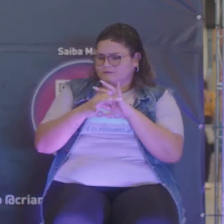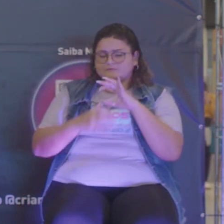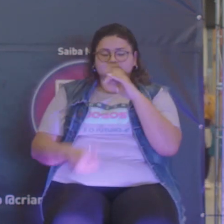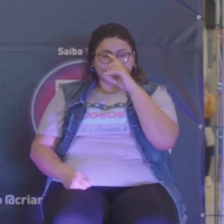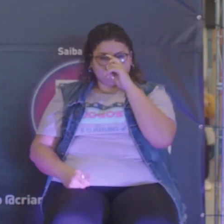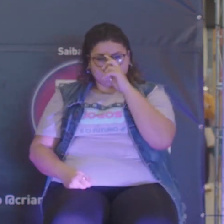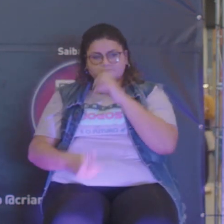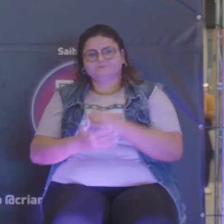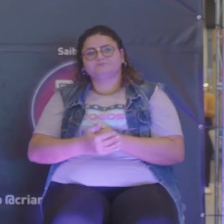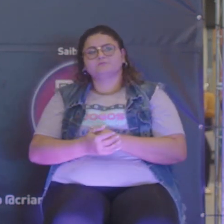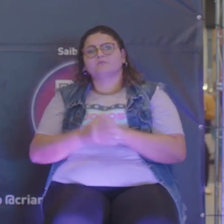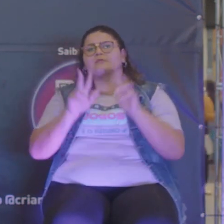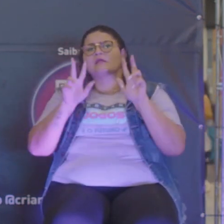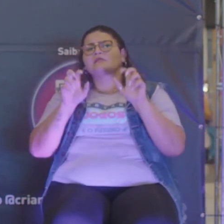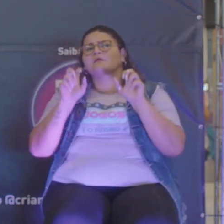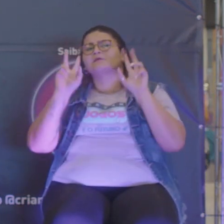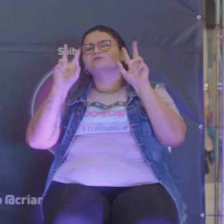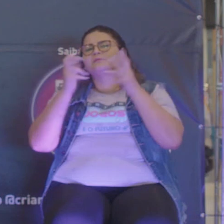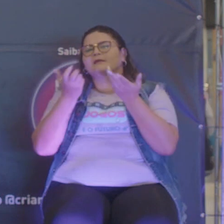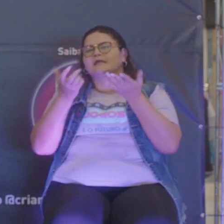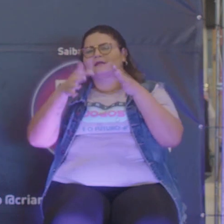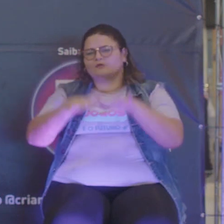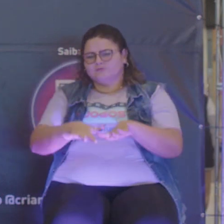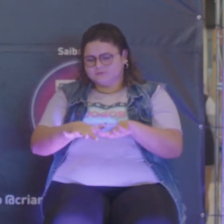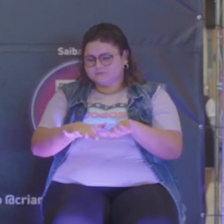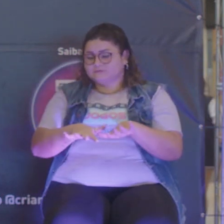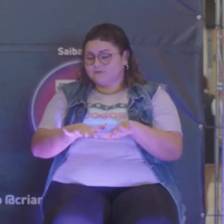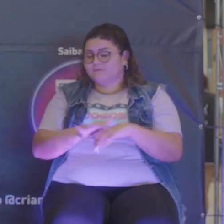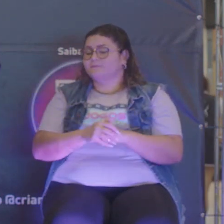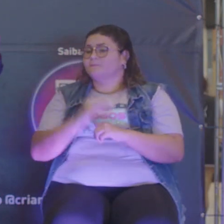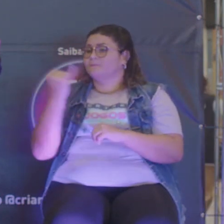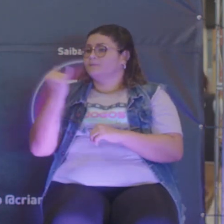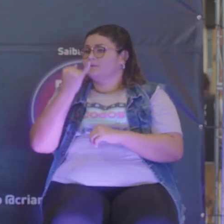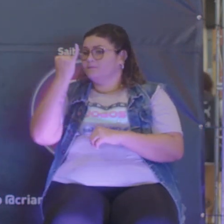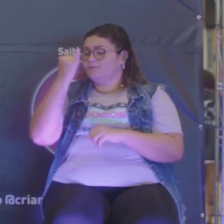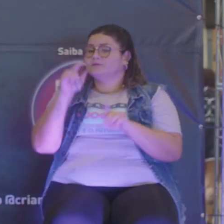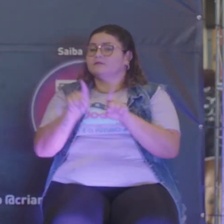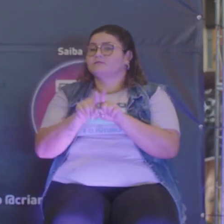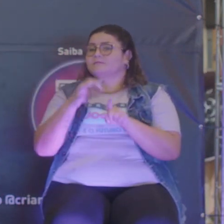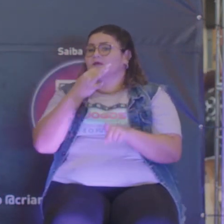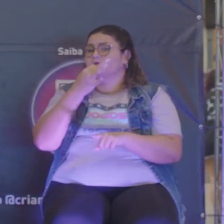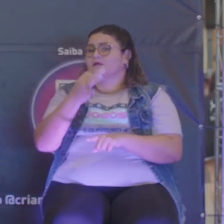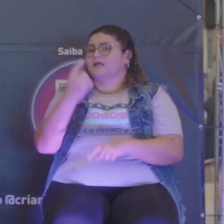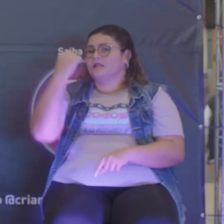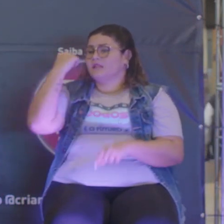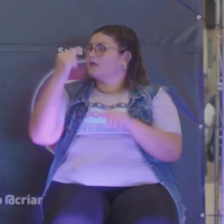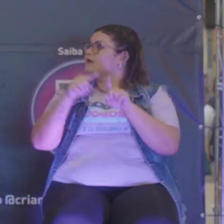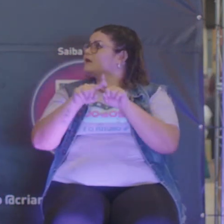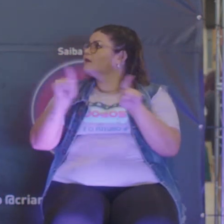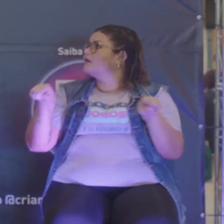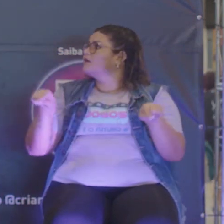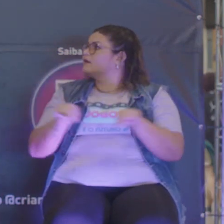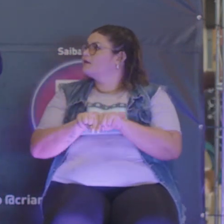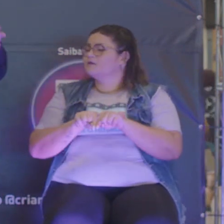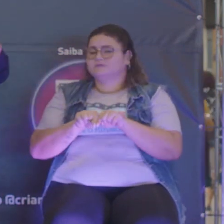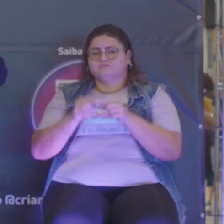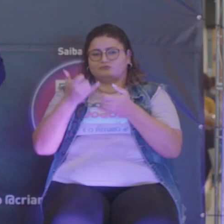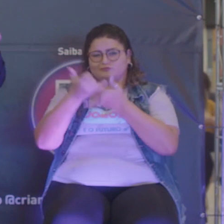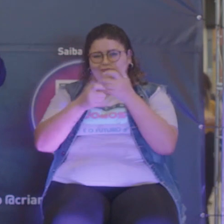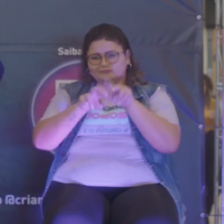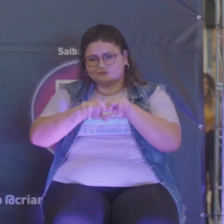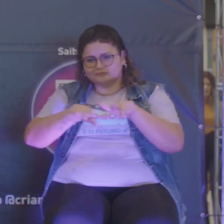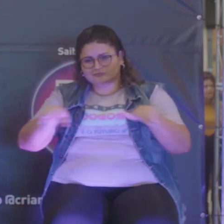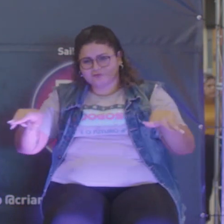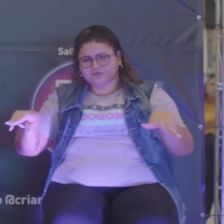à mesa, esse tema de inclusão. E a gente é importante comentar que lá está rolando a Arena Game Jam, onde tem vários